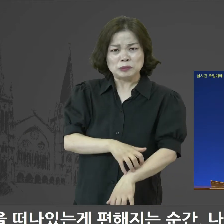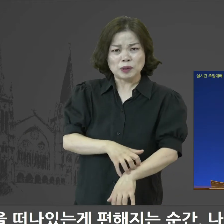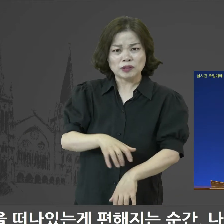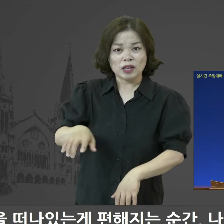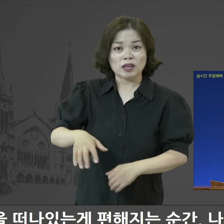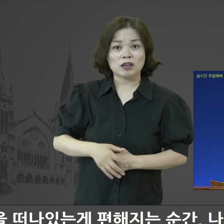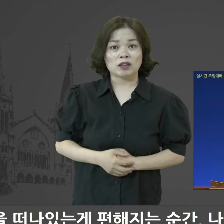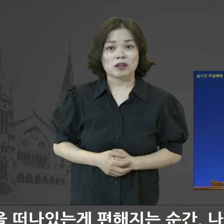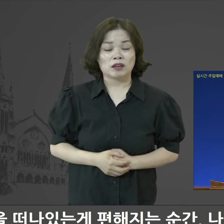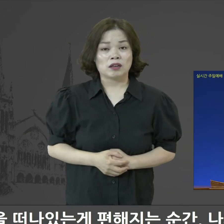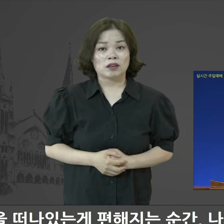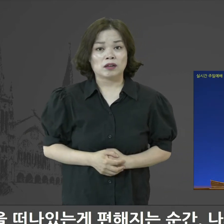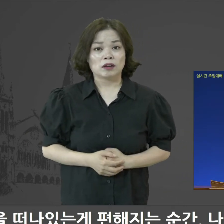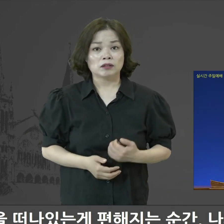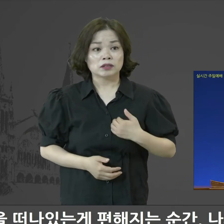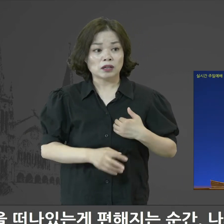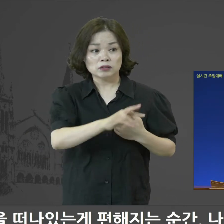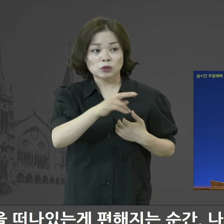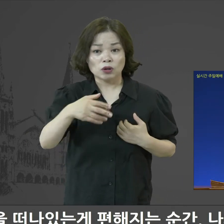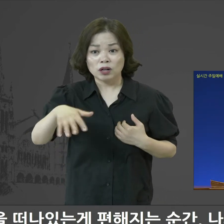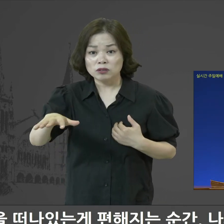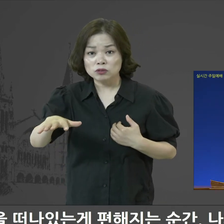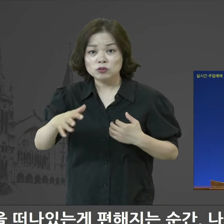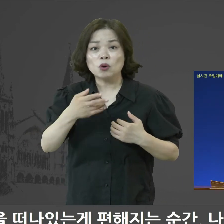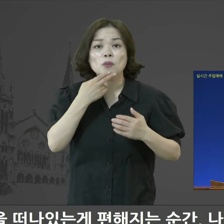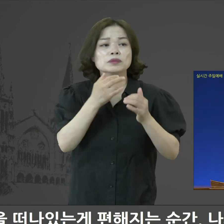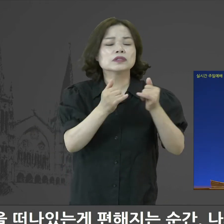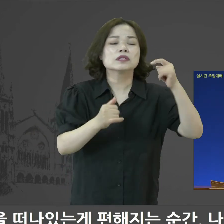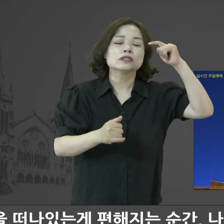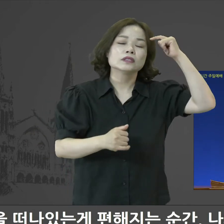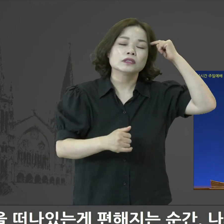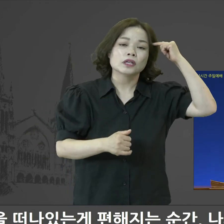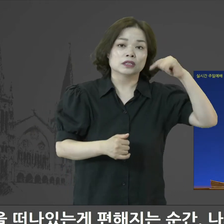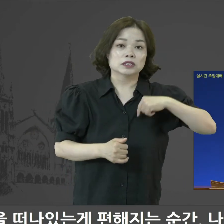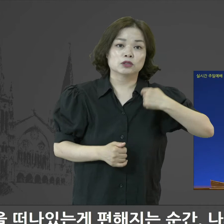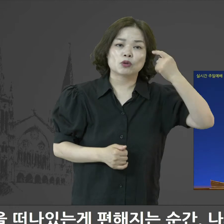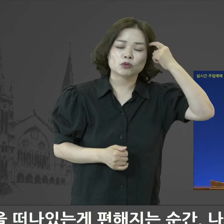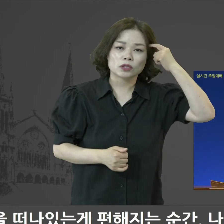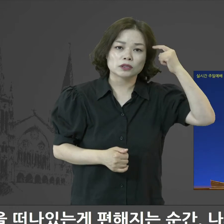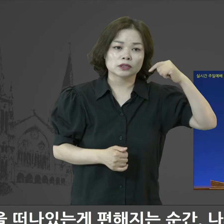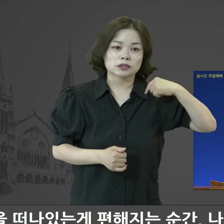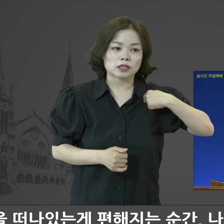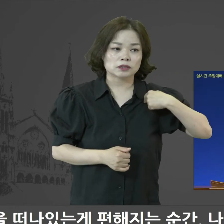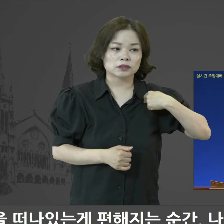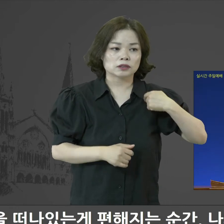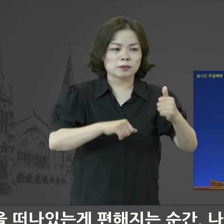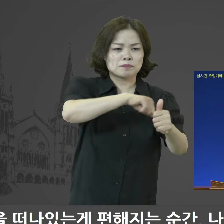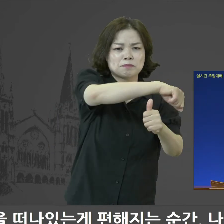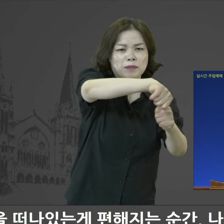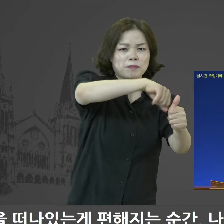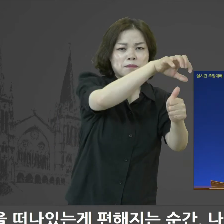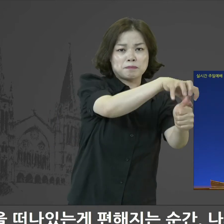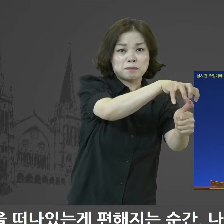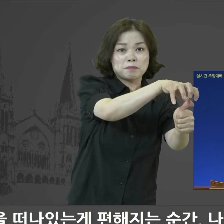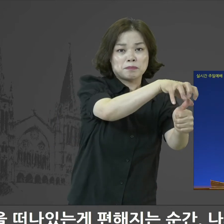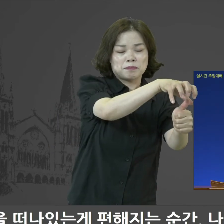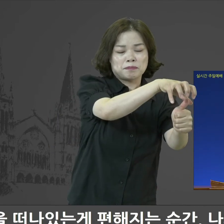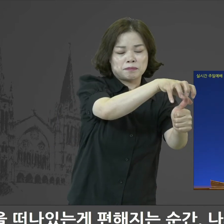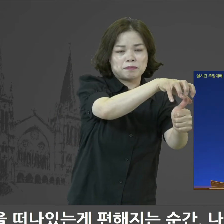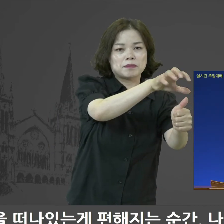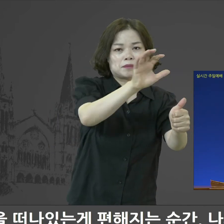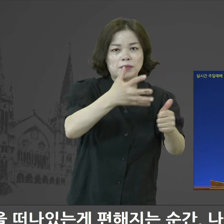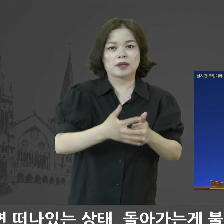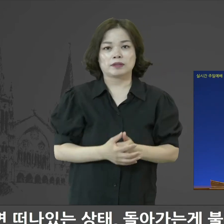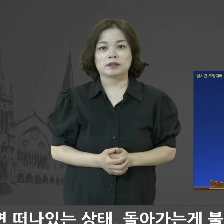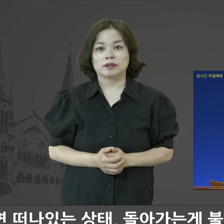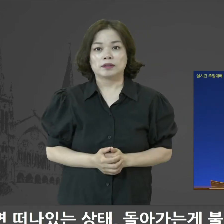겁니다. 나는 돌아갈 수 없는 사람이라고 스스로 생각하고 그곳에 자기 자신을 묶어두는 자리에 빠지는